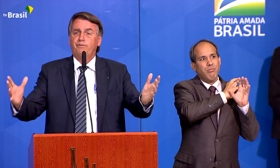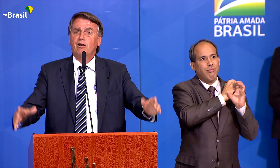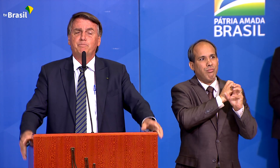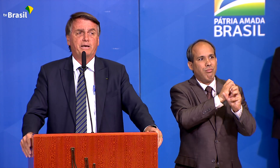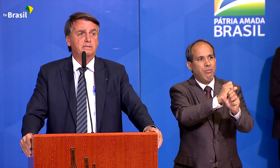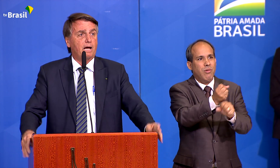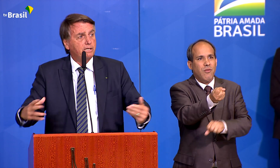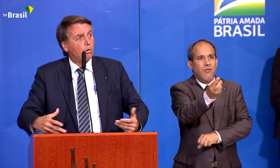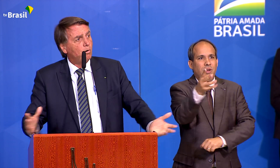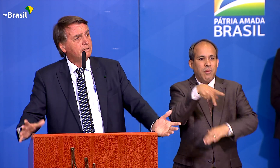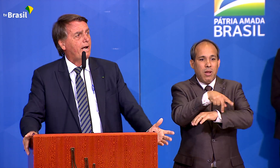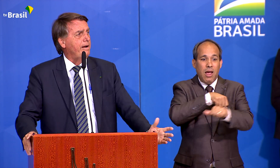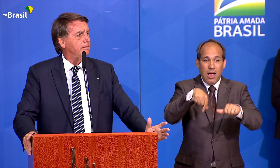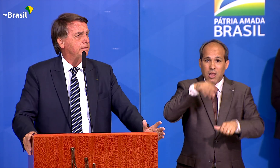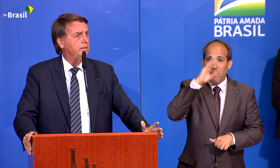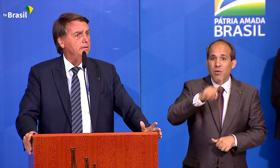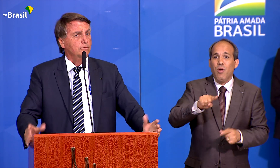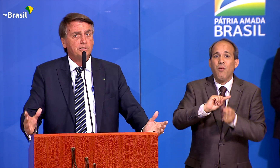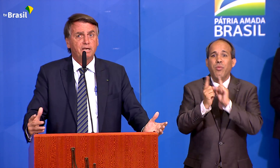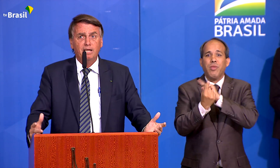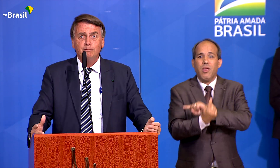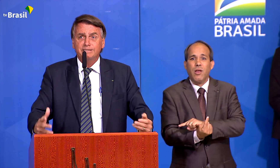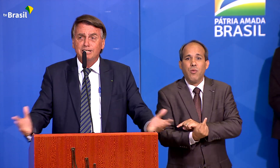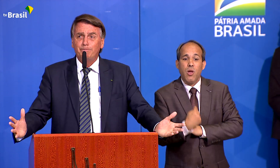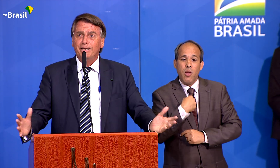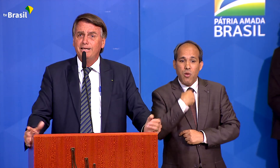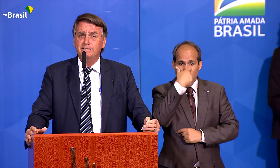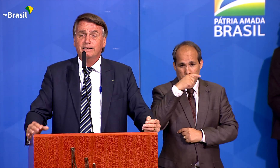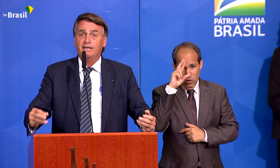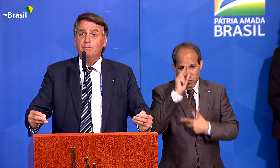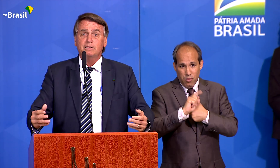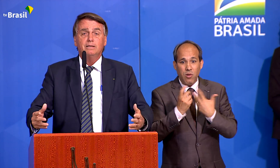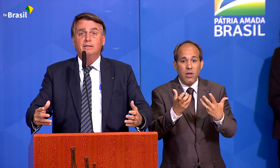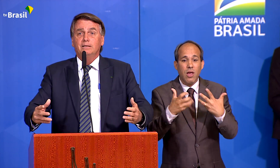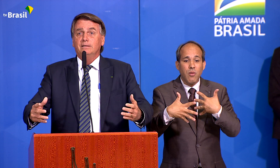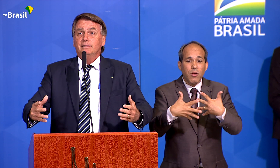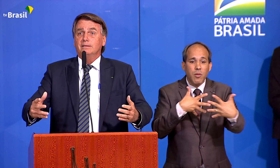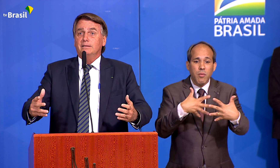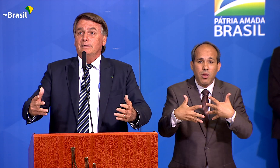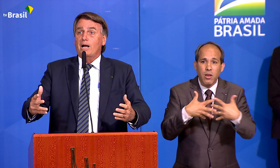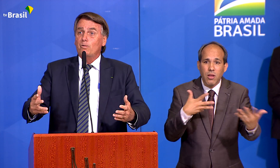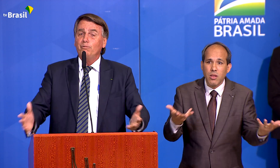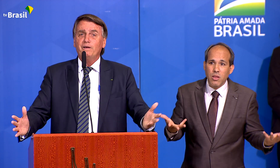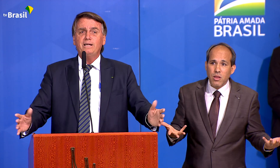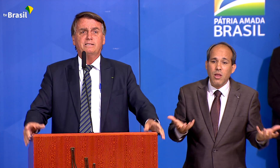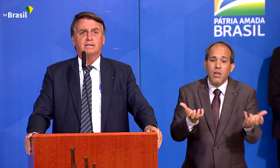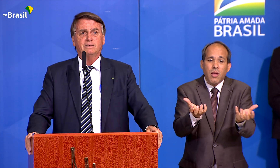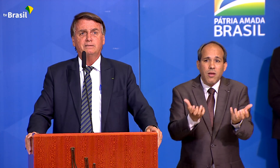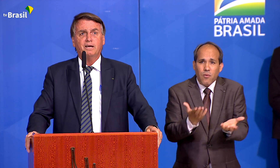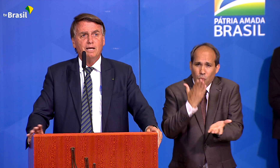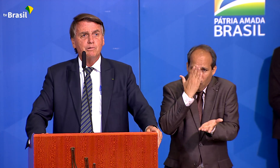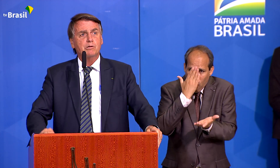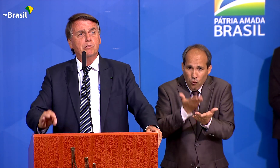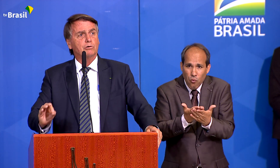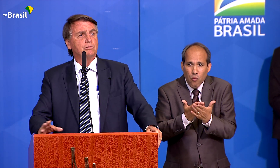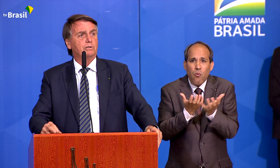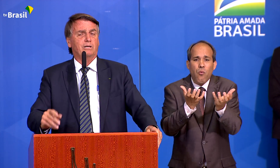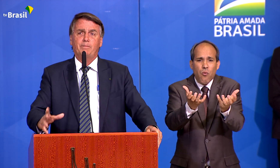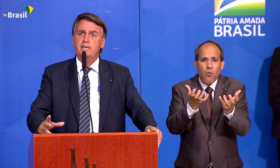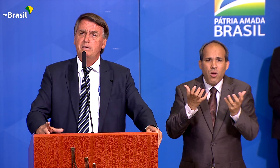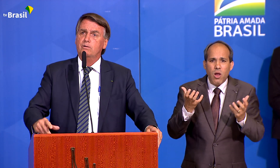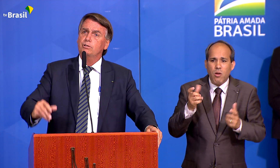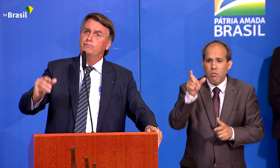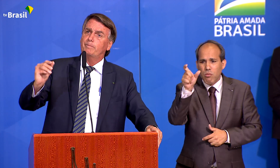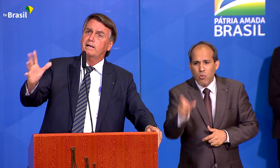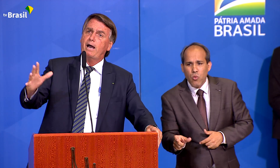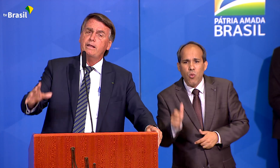de vários países aqui é o contrário nós queremos transparência queremos a confiança queremos que o